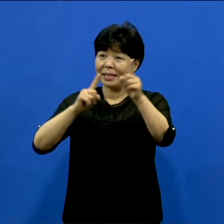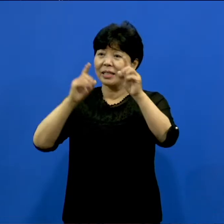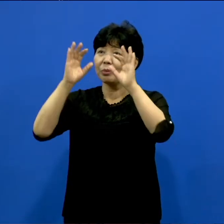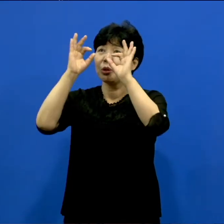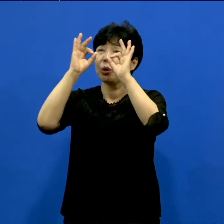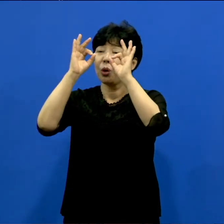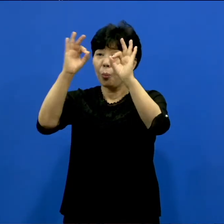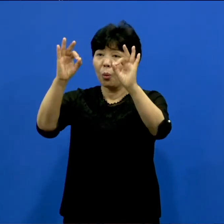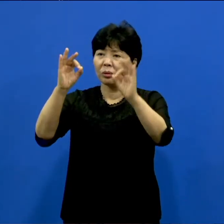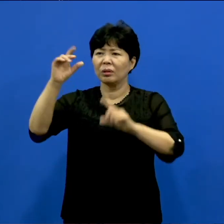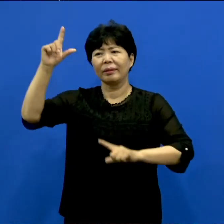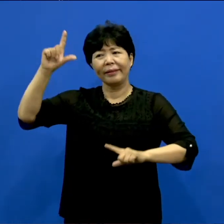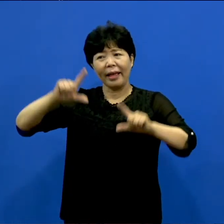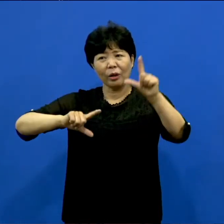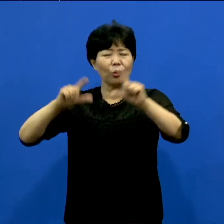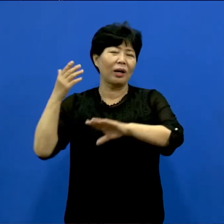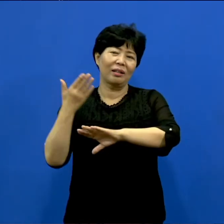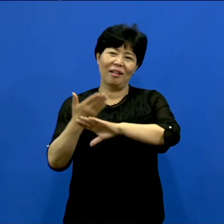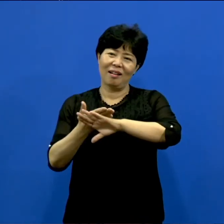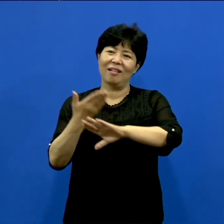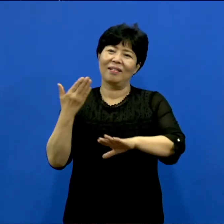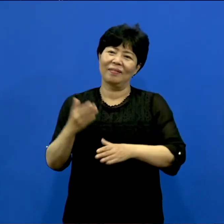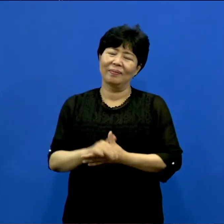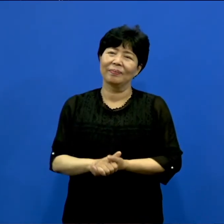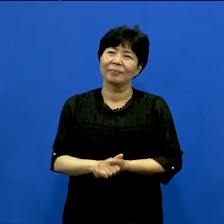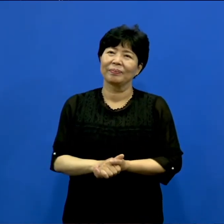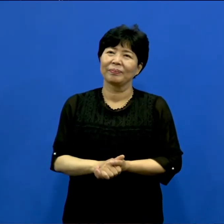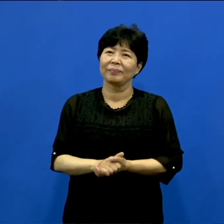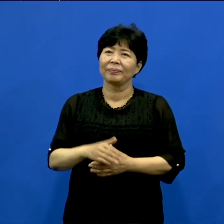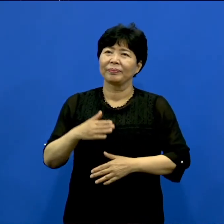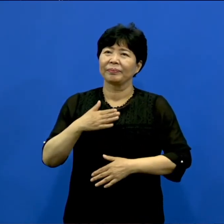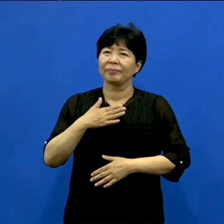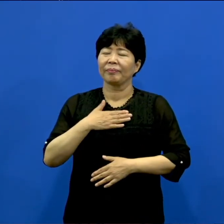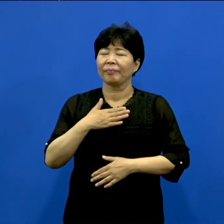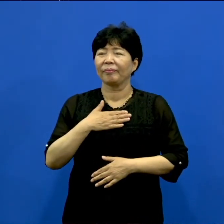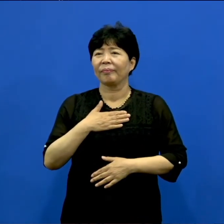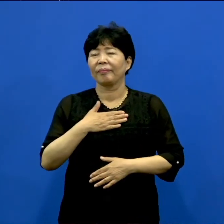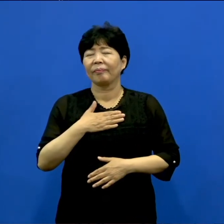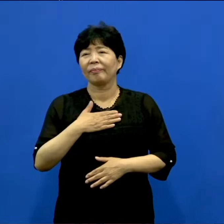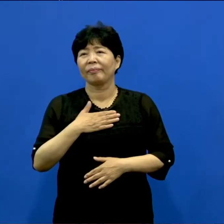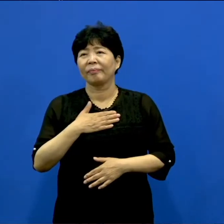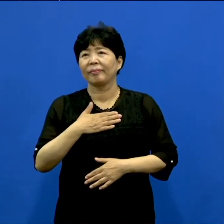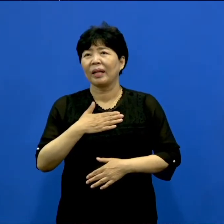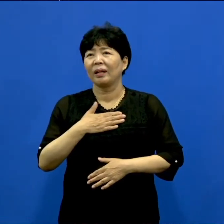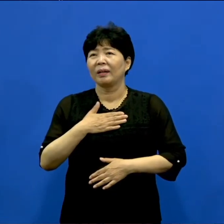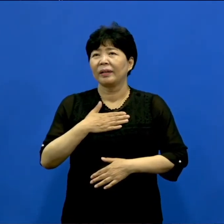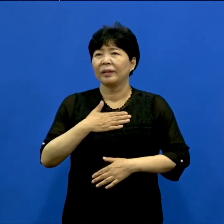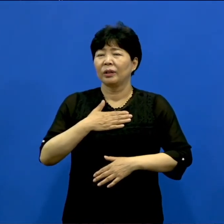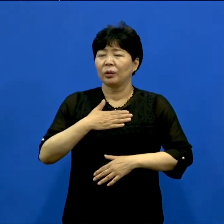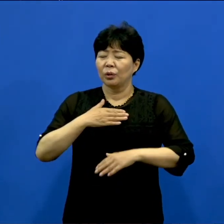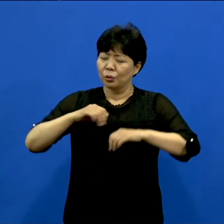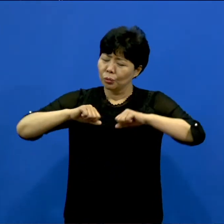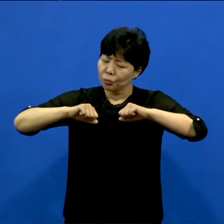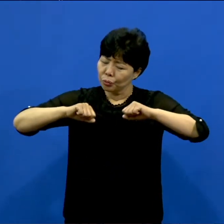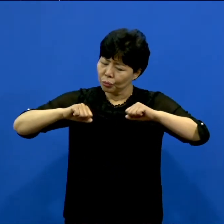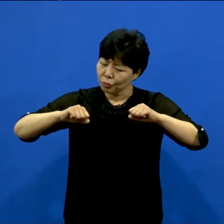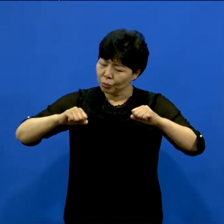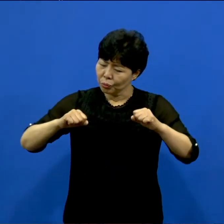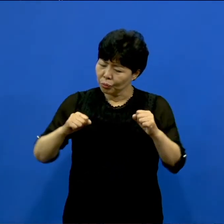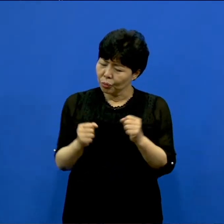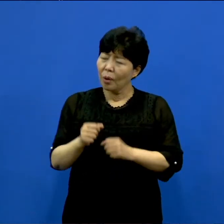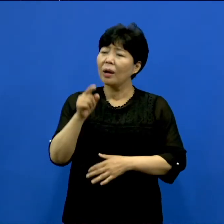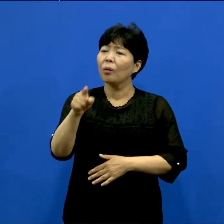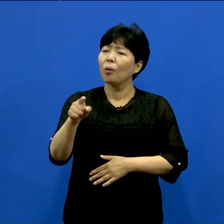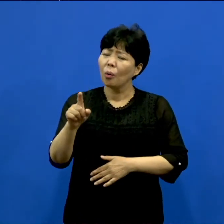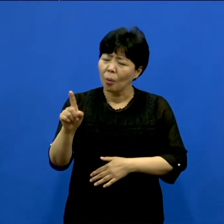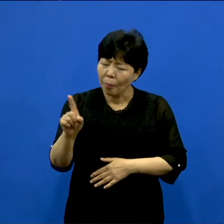왜? 내가 순종하고 있는 것이 잘못될 수도 있을 거고, 내가 순종해서 좀 더 내가 순종해야 될 부분이 무엇이고, 그 순종이